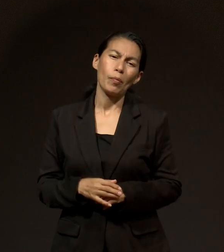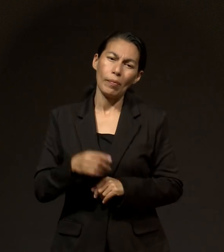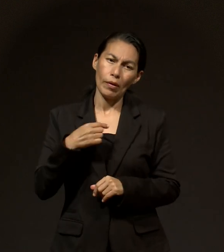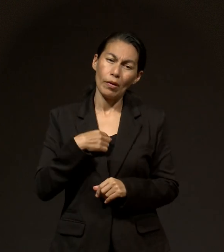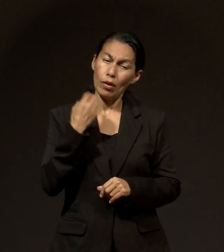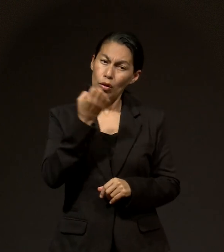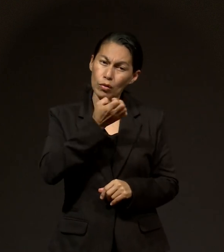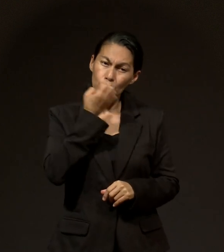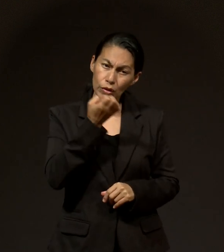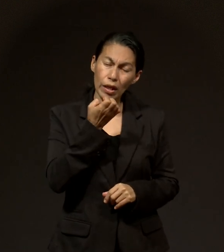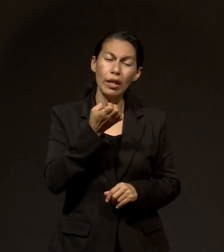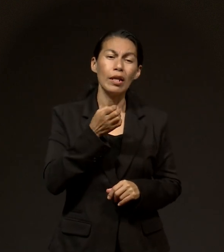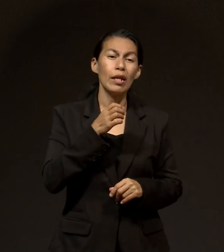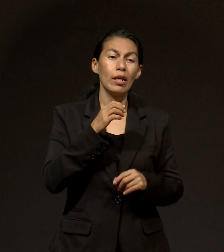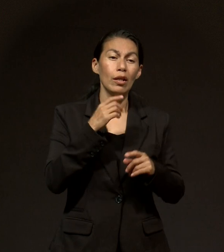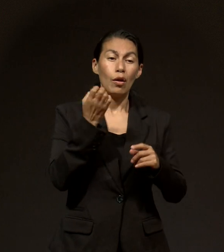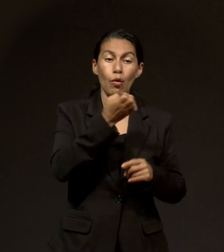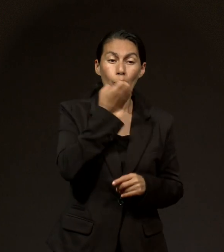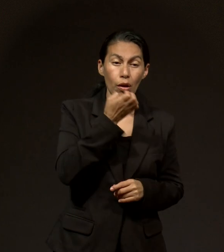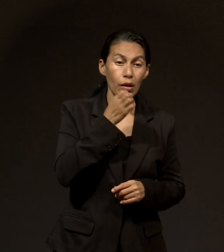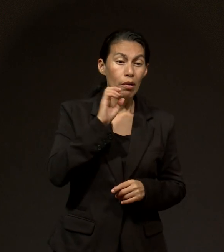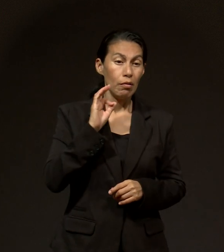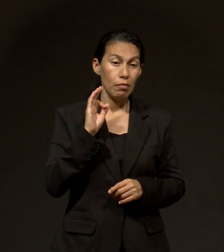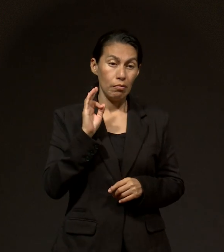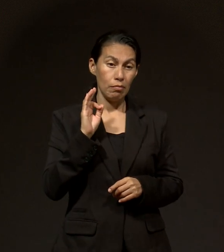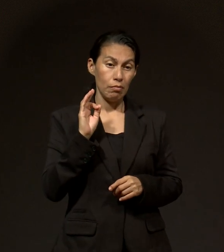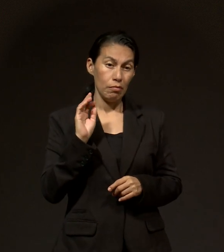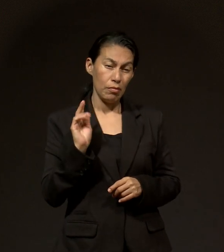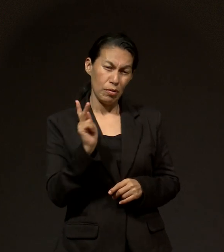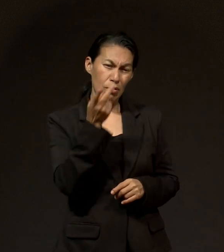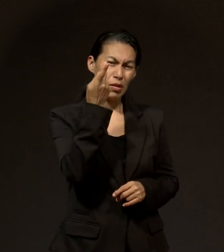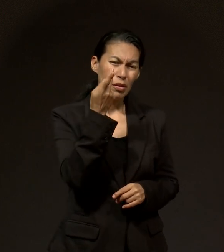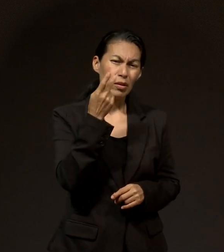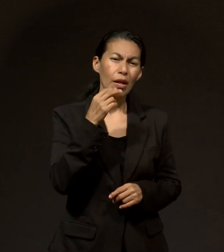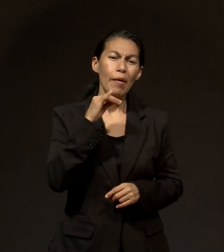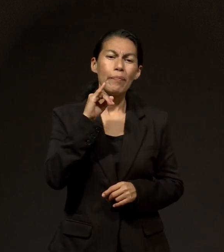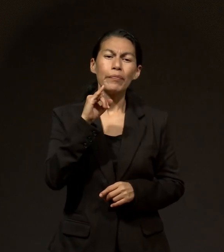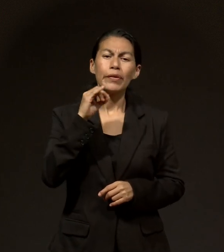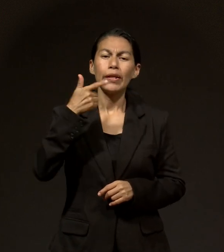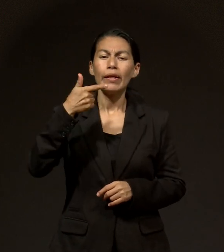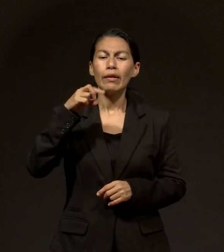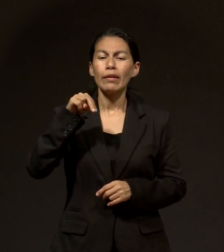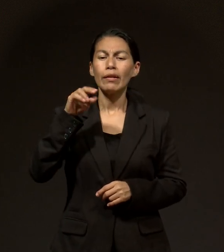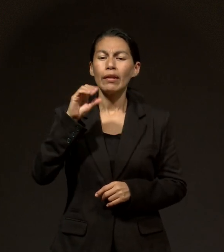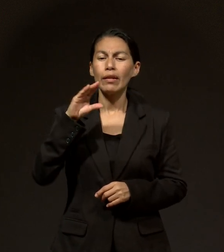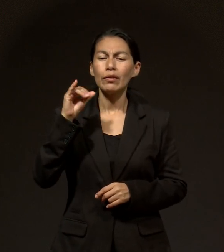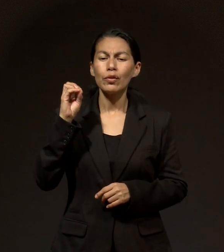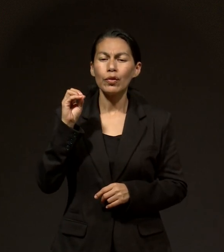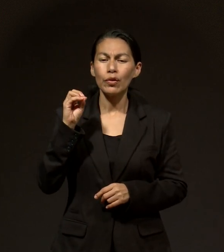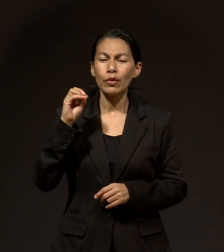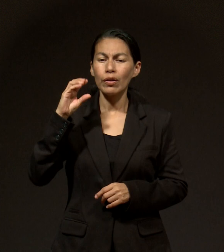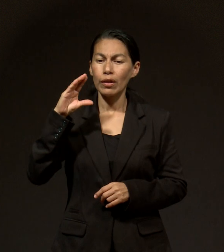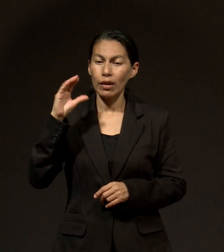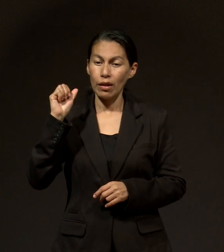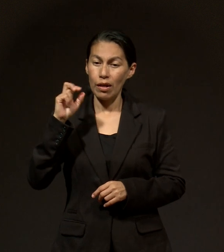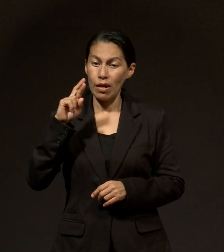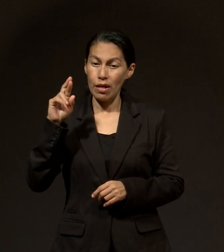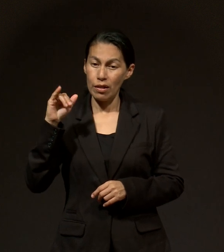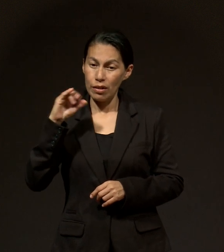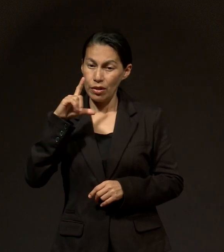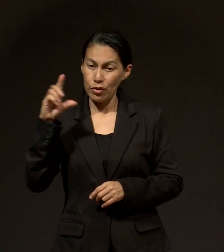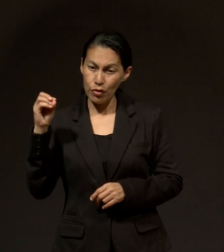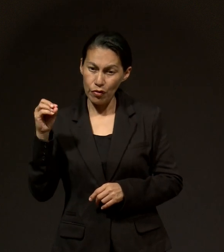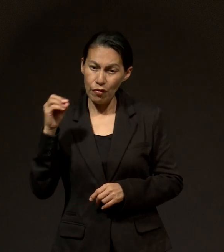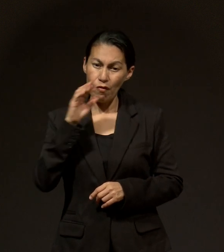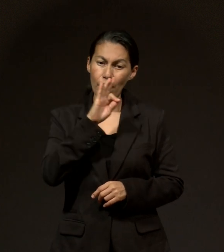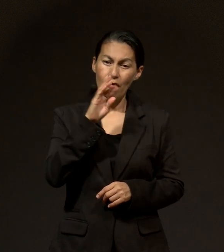preparatoria, profesor Ignacio Carrillo Franco. Pero, ¿por qué? ¿Qué tiene esta preparatoria